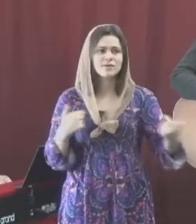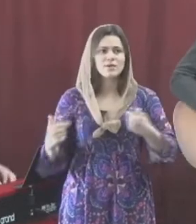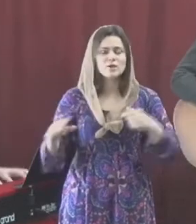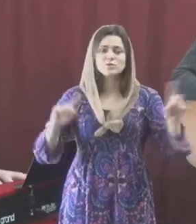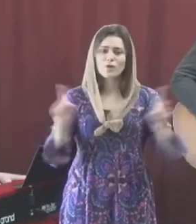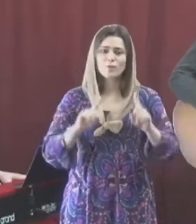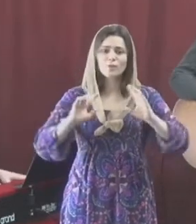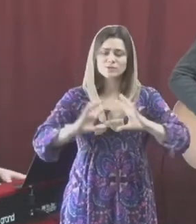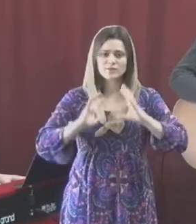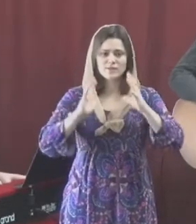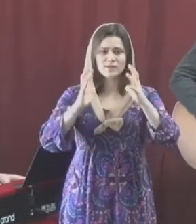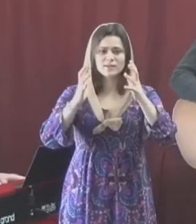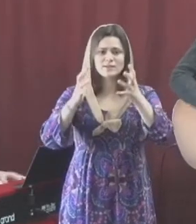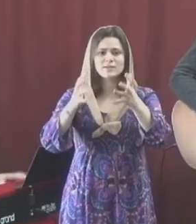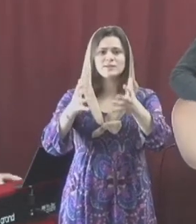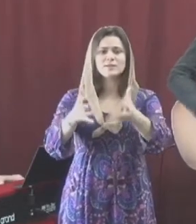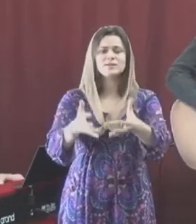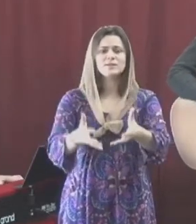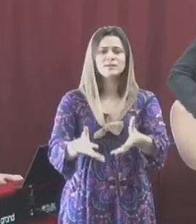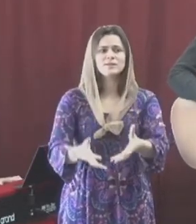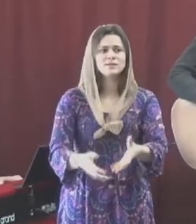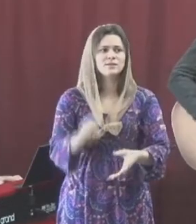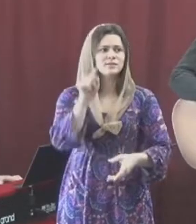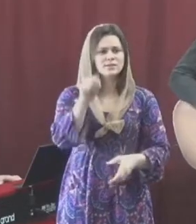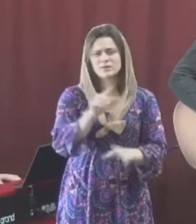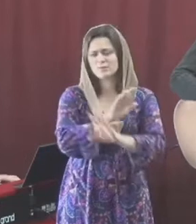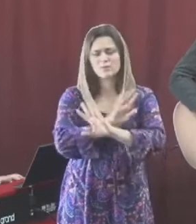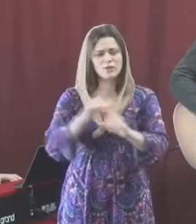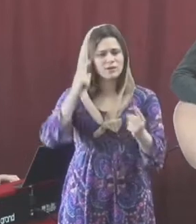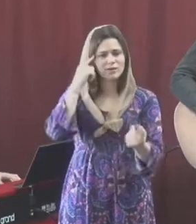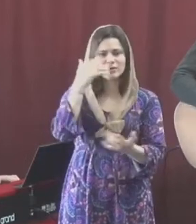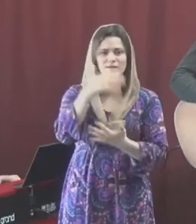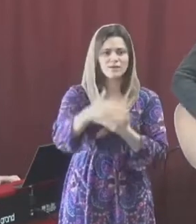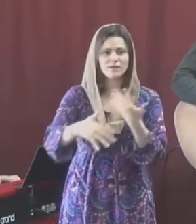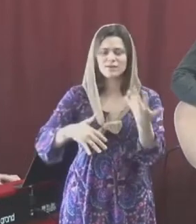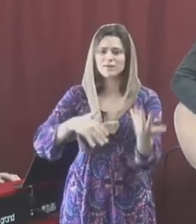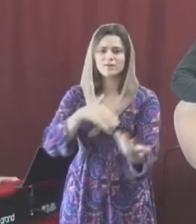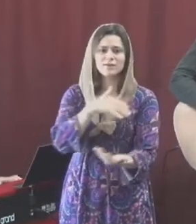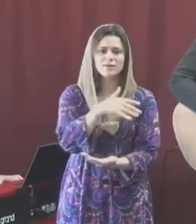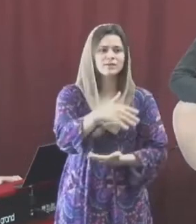страждав, щоб у світі ти не